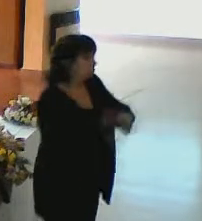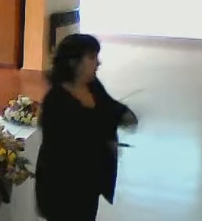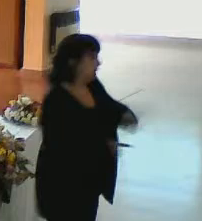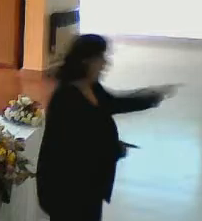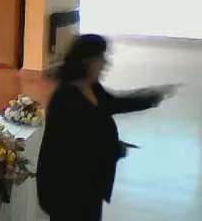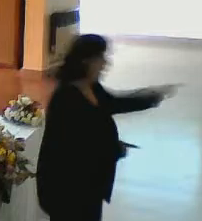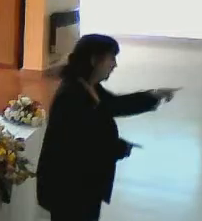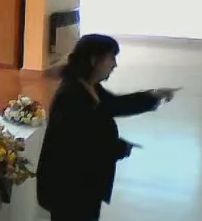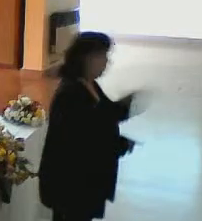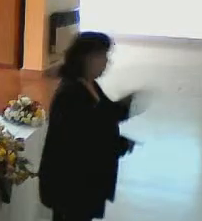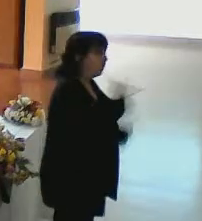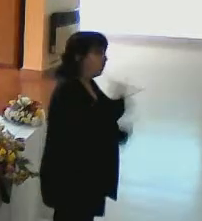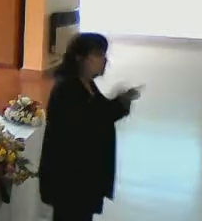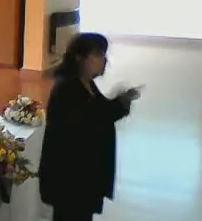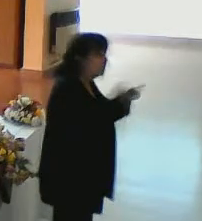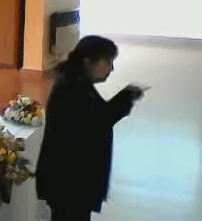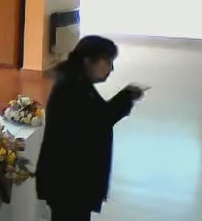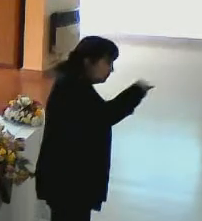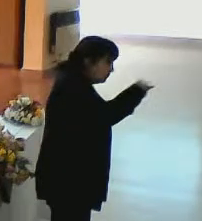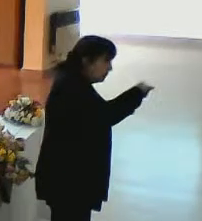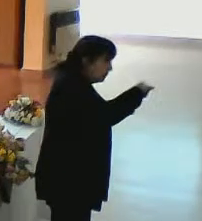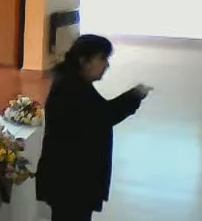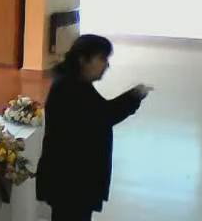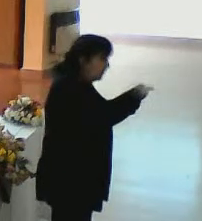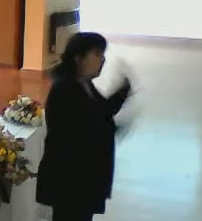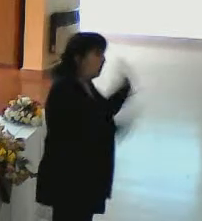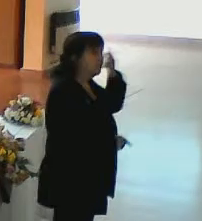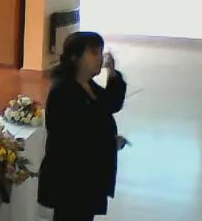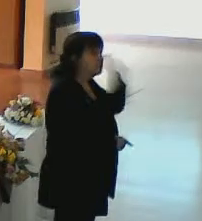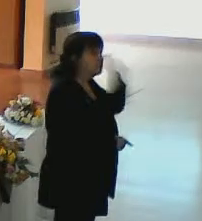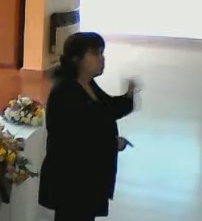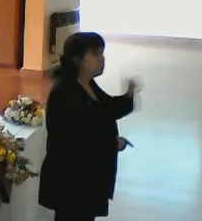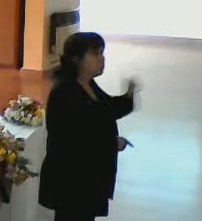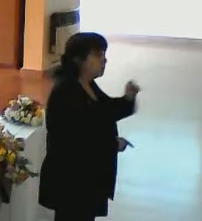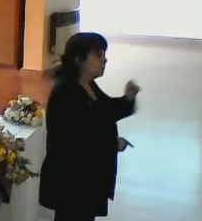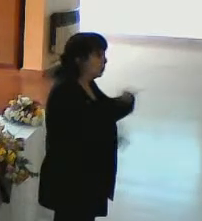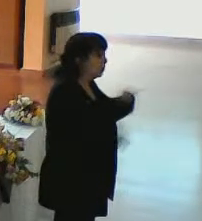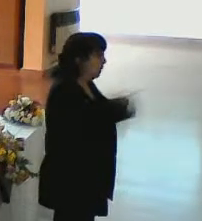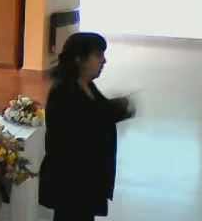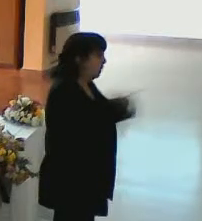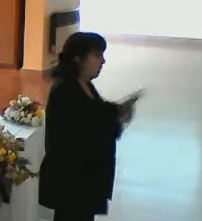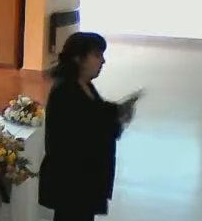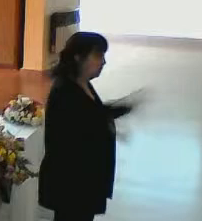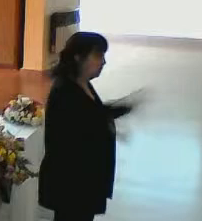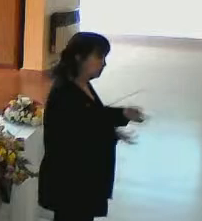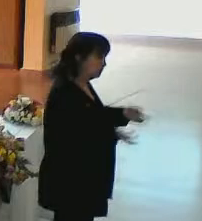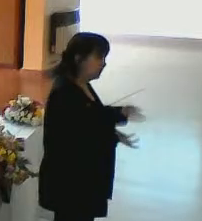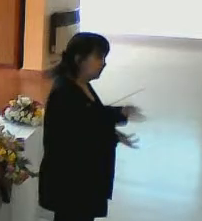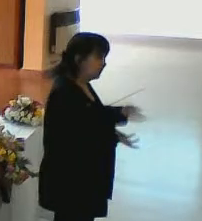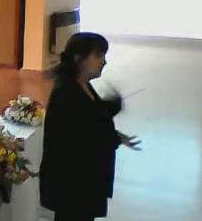sencillas, y a los 18 meses no realiza el juego imitativo. La próxima.